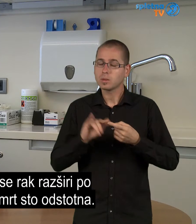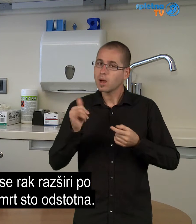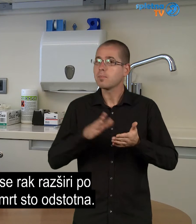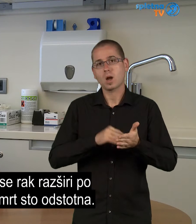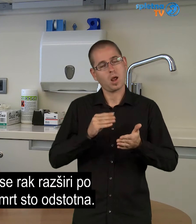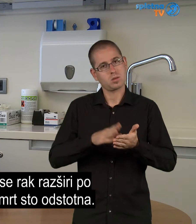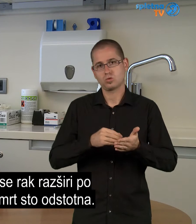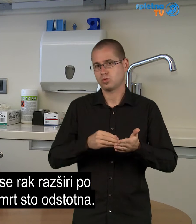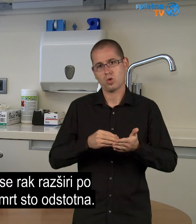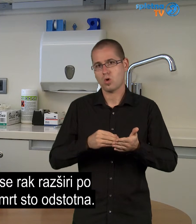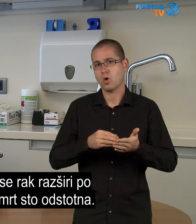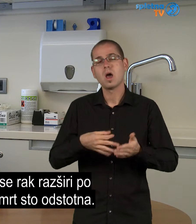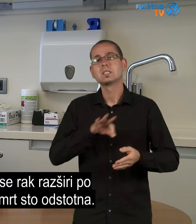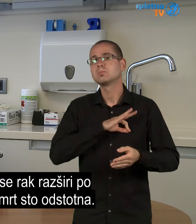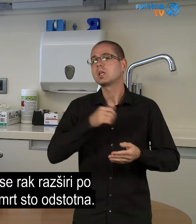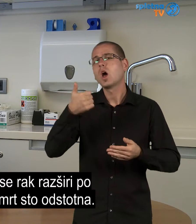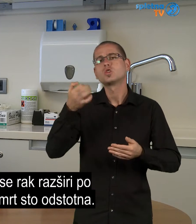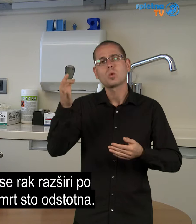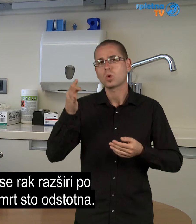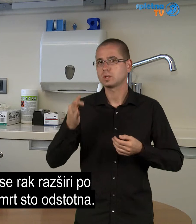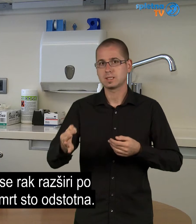je praktično smrt 100-odstotna.